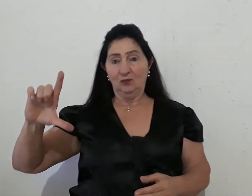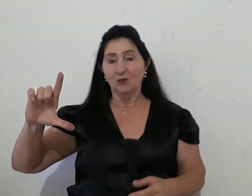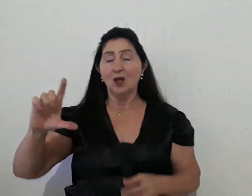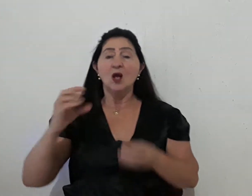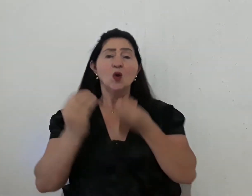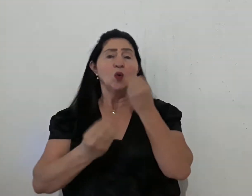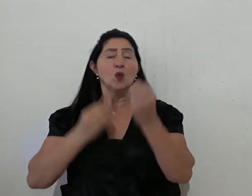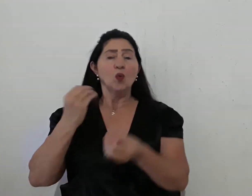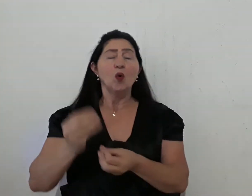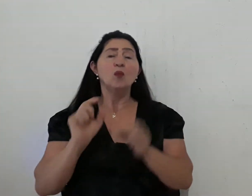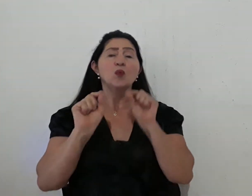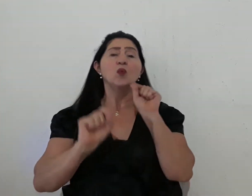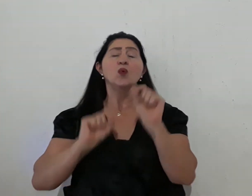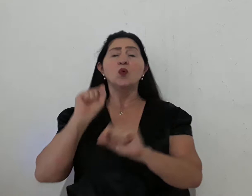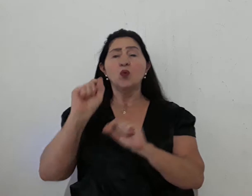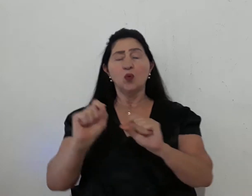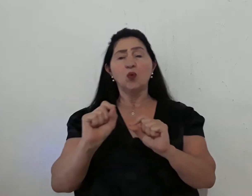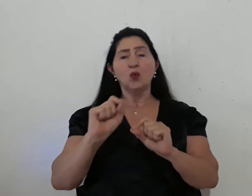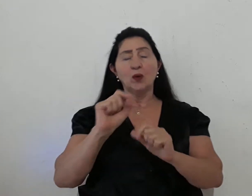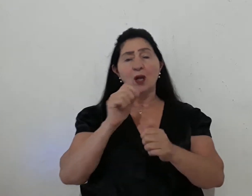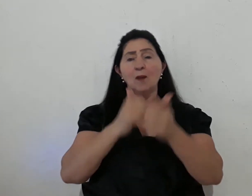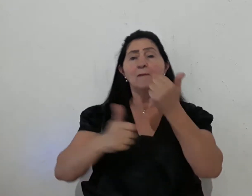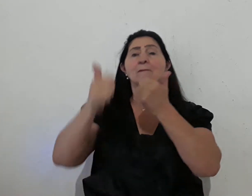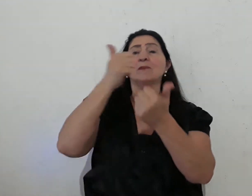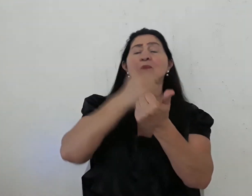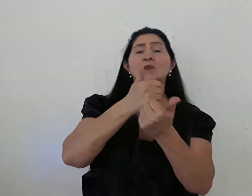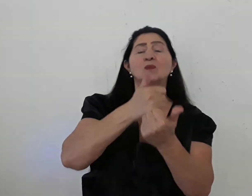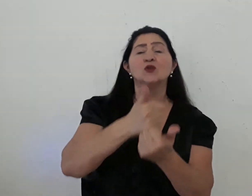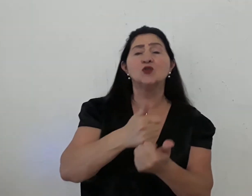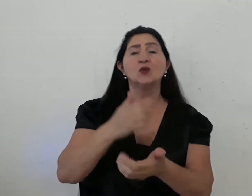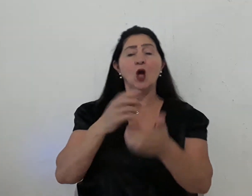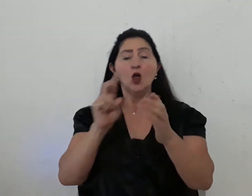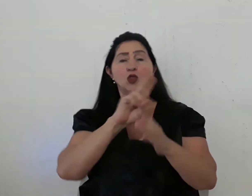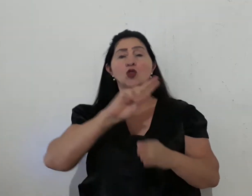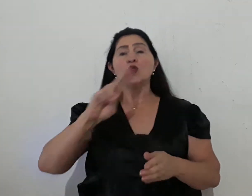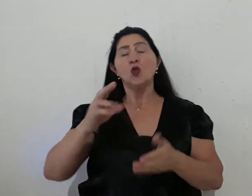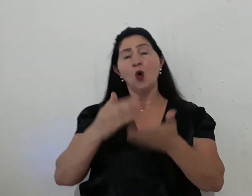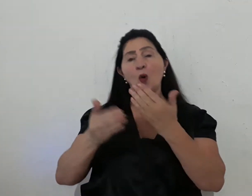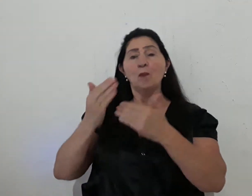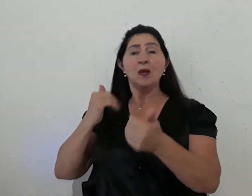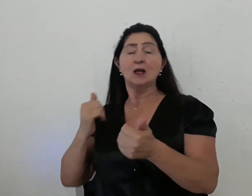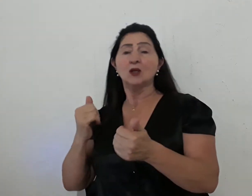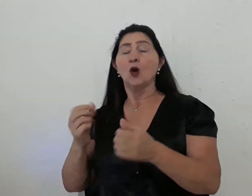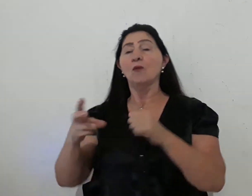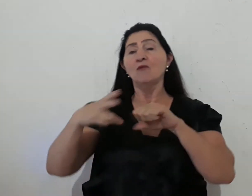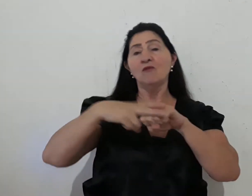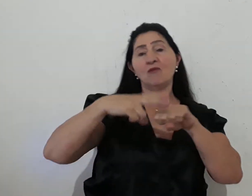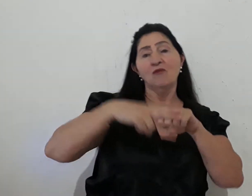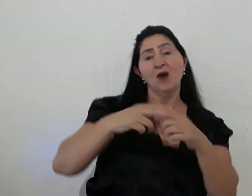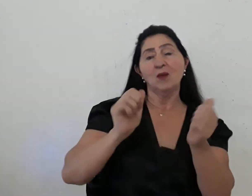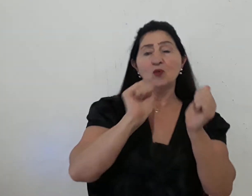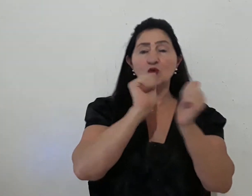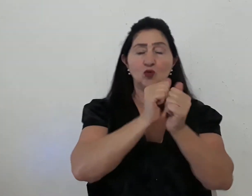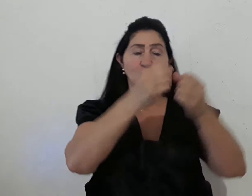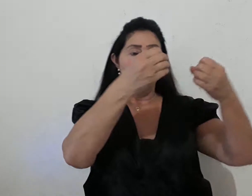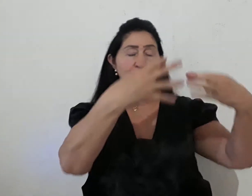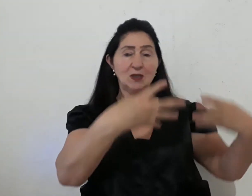formas que, substituindo o nome que as precedem, podem vir junto ao verbo para classificar o sujeito ou